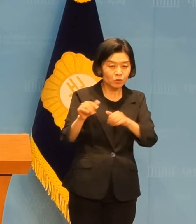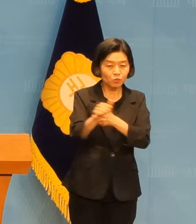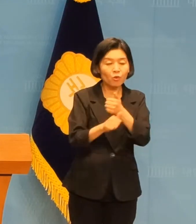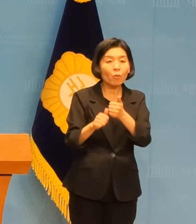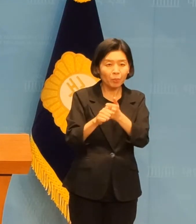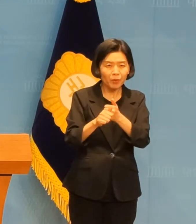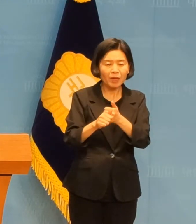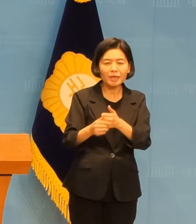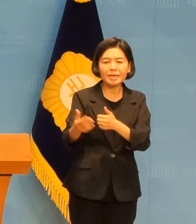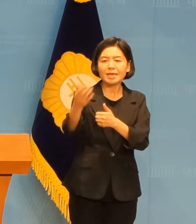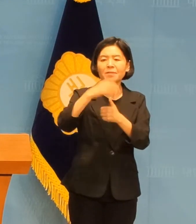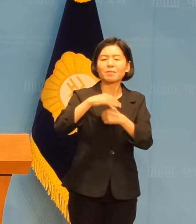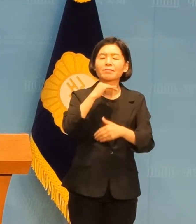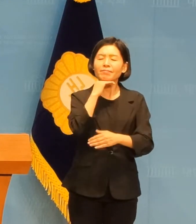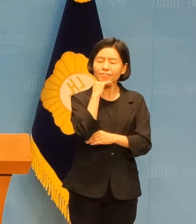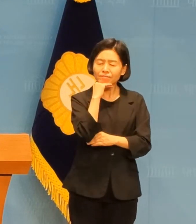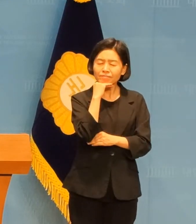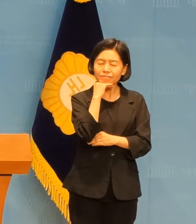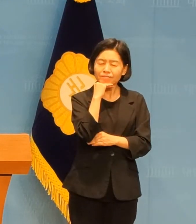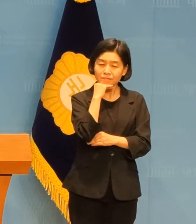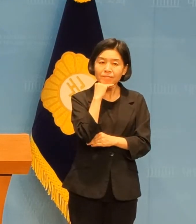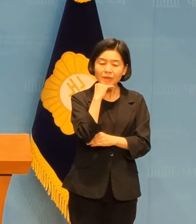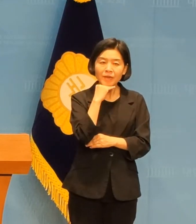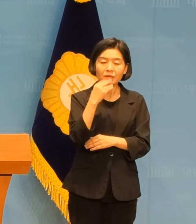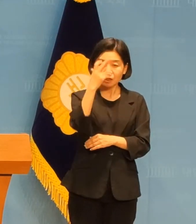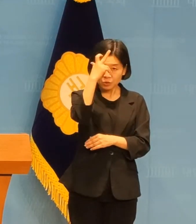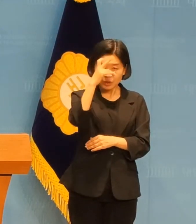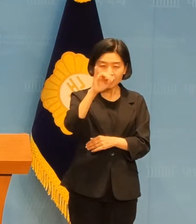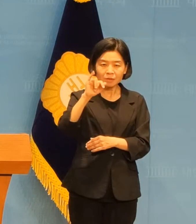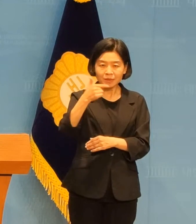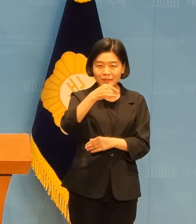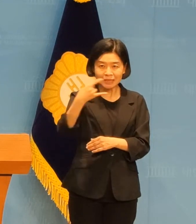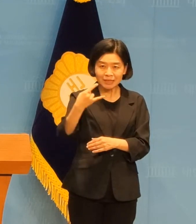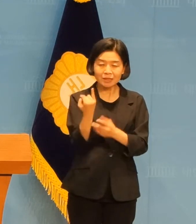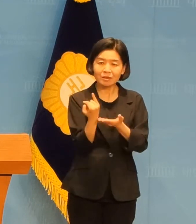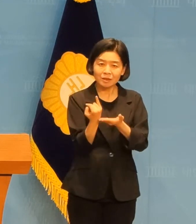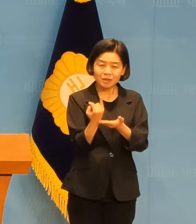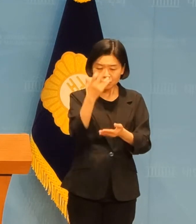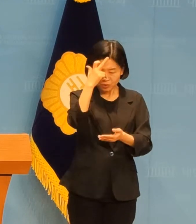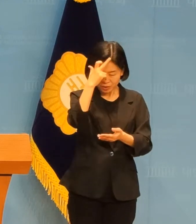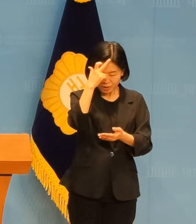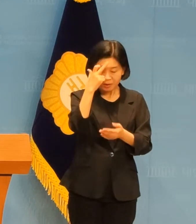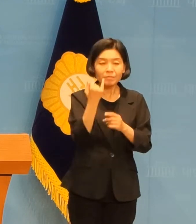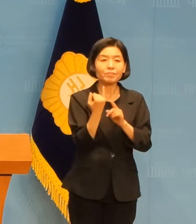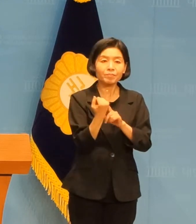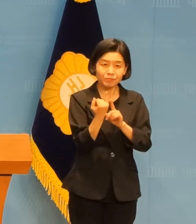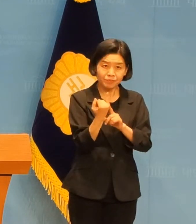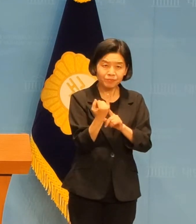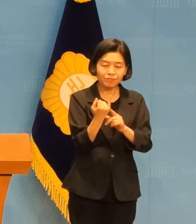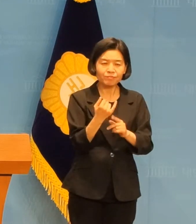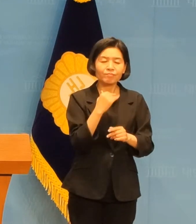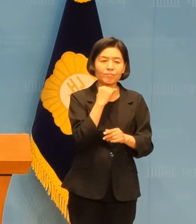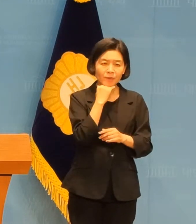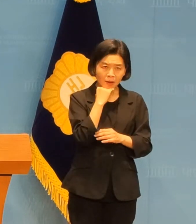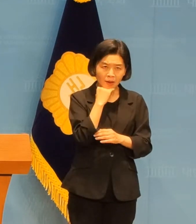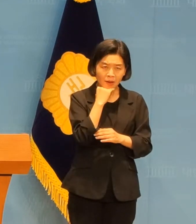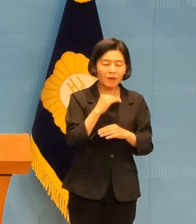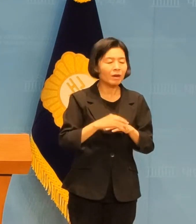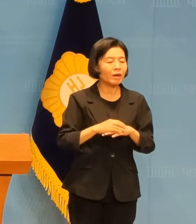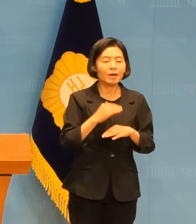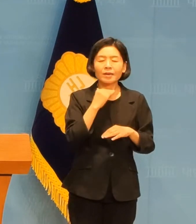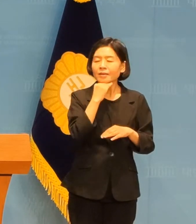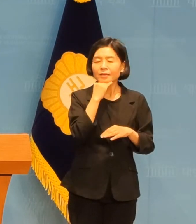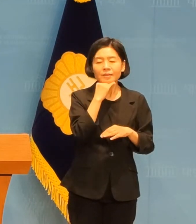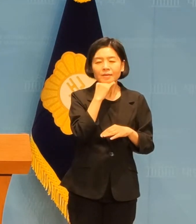방통위원으로서 임명되기를 기다리고 있었던 최민희 당시 내정자께서는 더 이상 기다릴